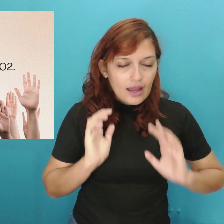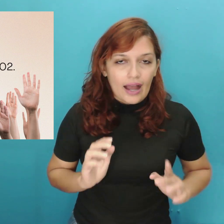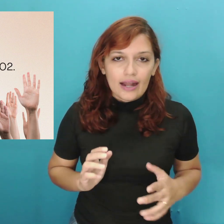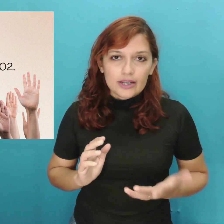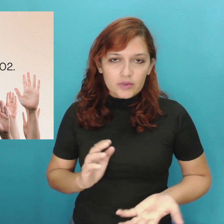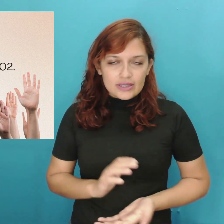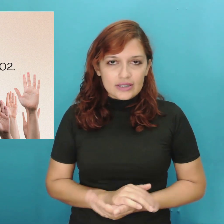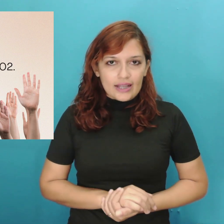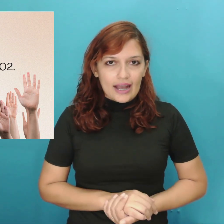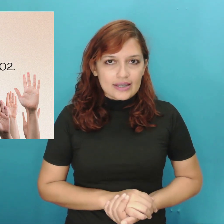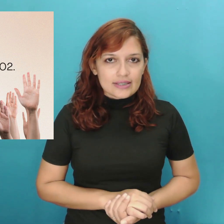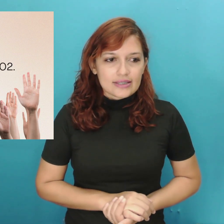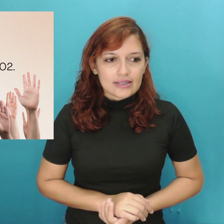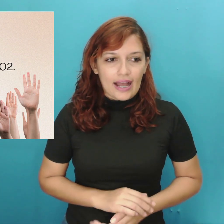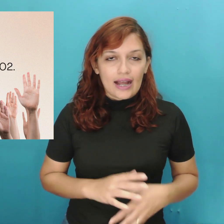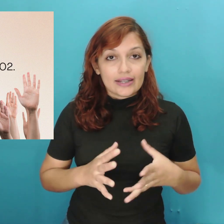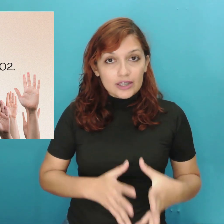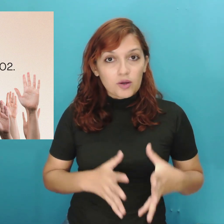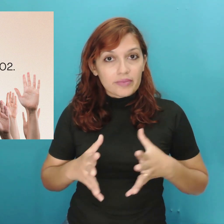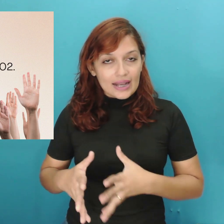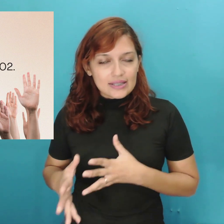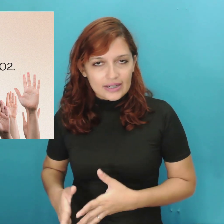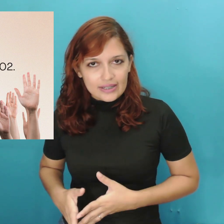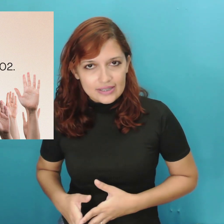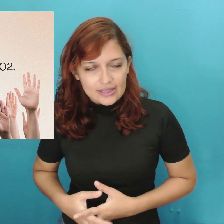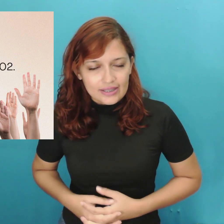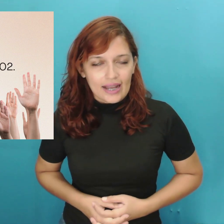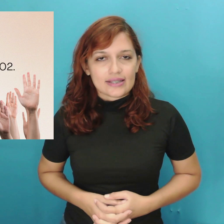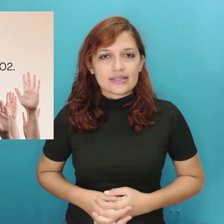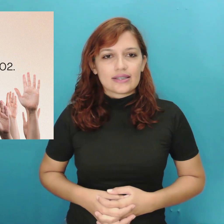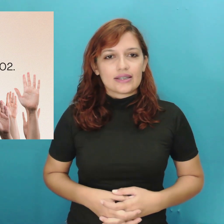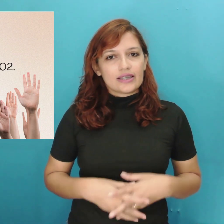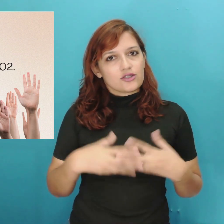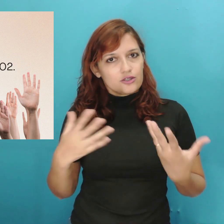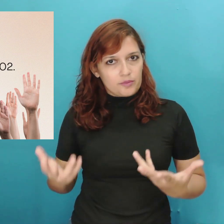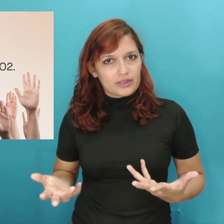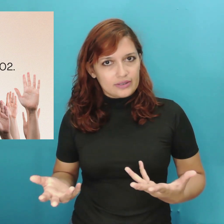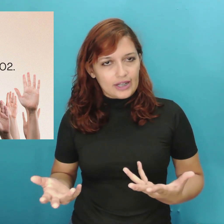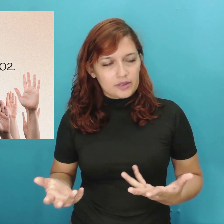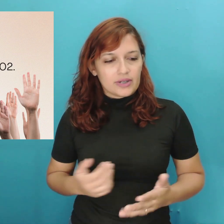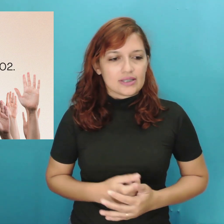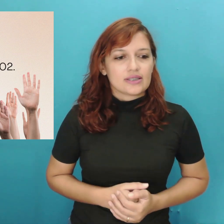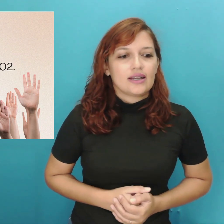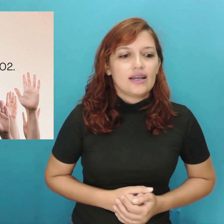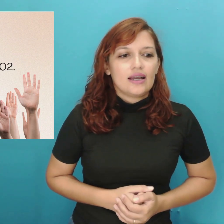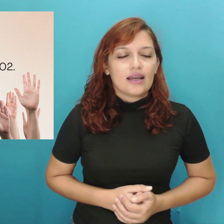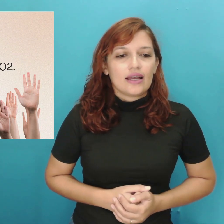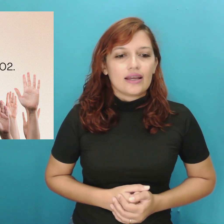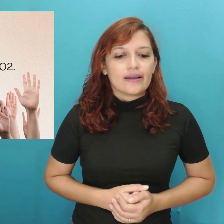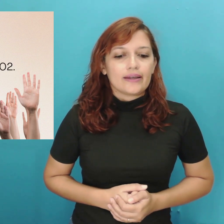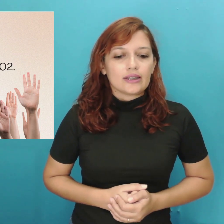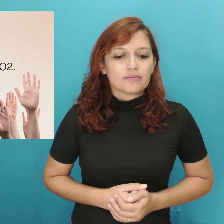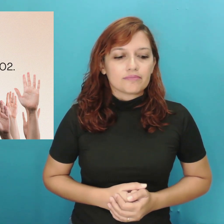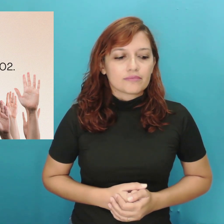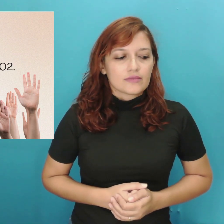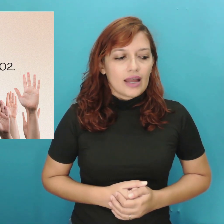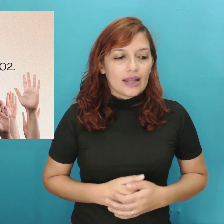A língua de sinais, a língua brasileira de sinais, que a gente chama de Libras, ela foi